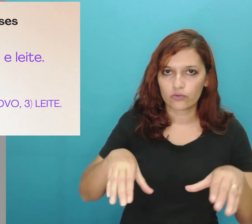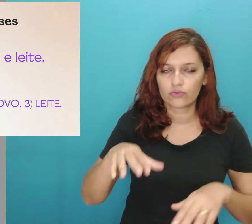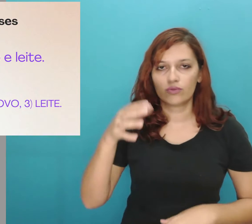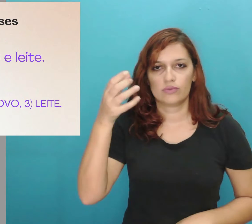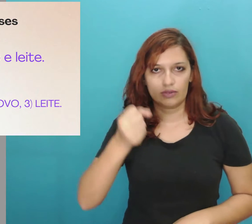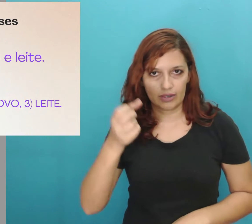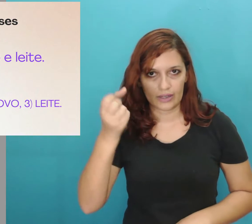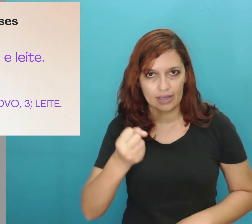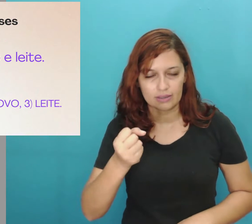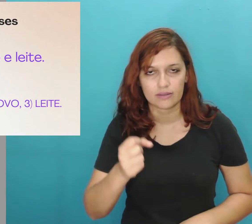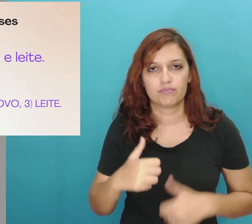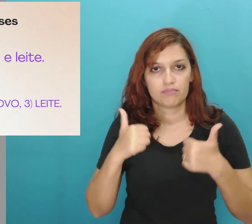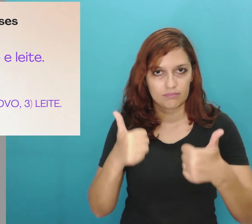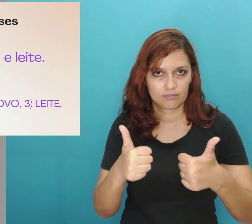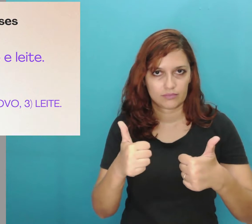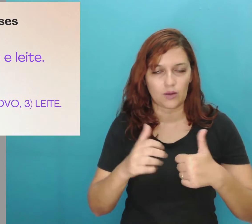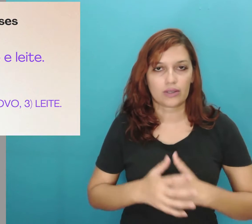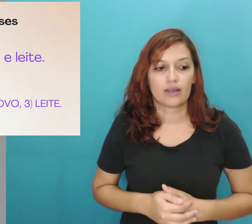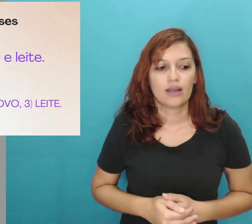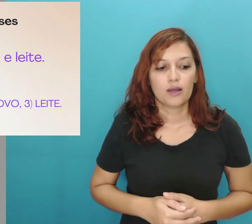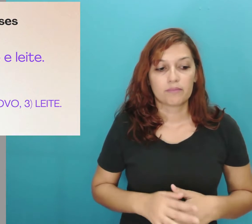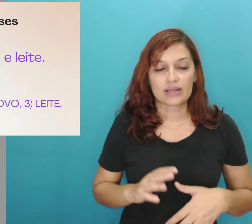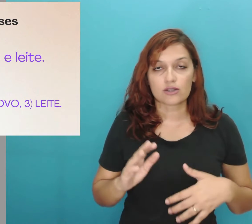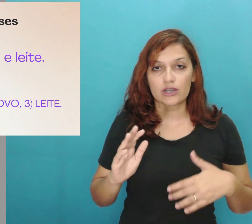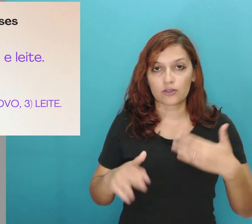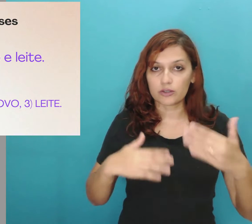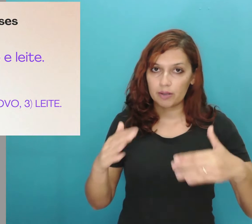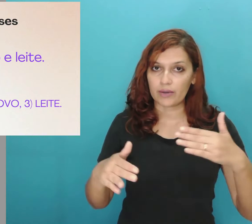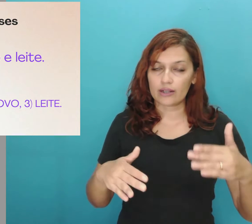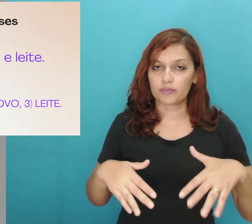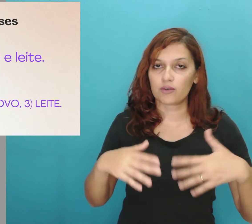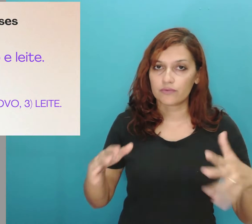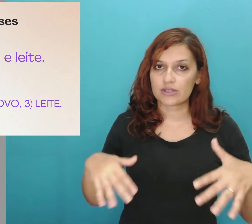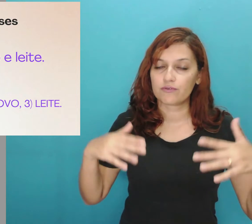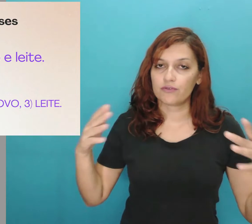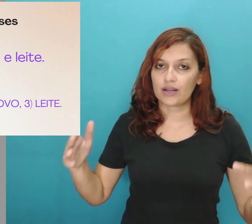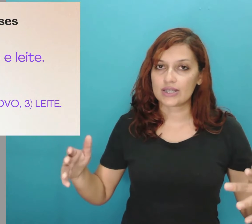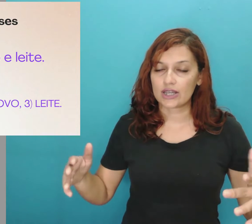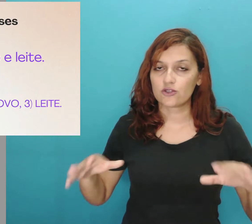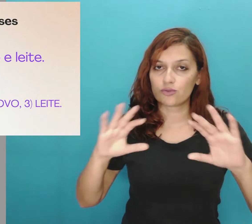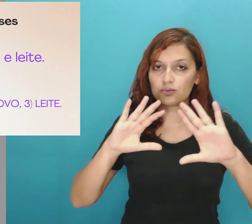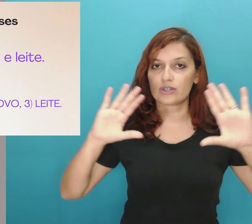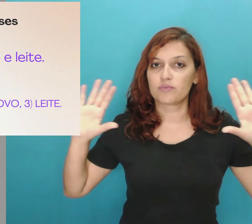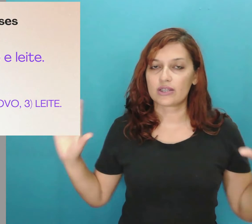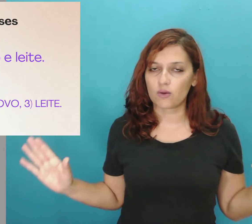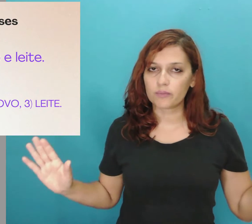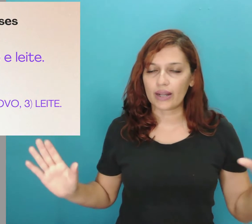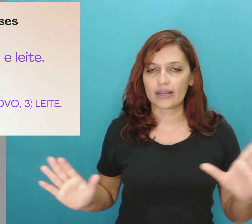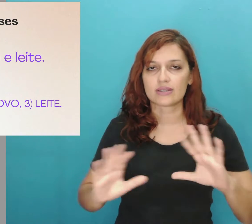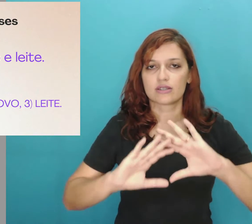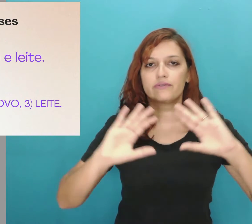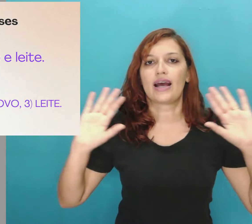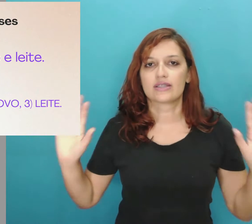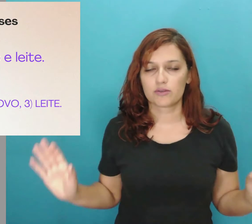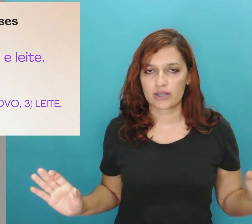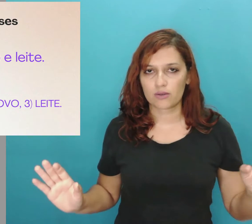ovo, leite. Tá ok. Mas eu já tô te preparando para quando você for fazer estruturas mais complexas, frases mais